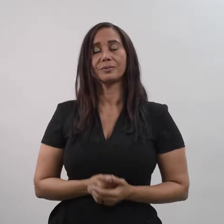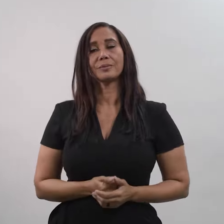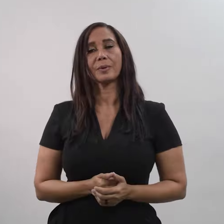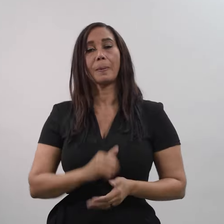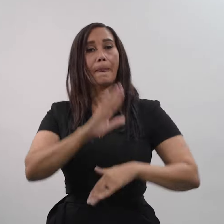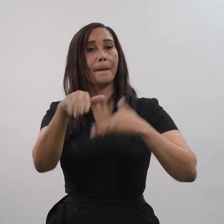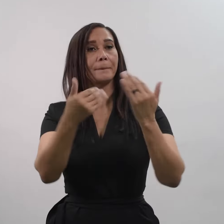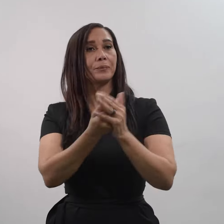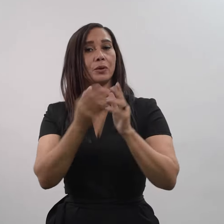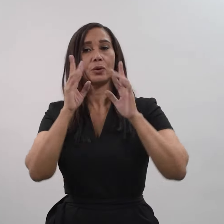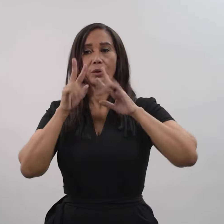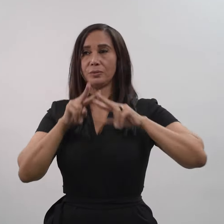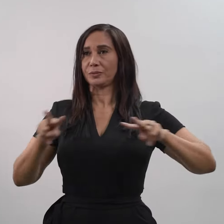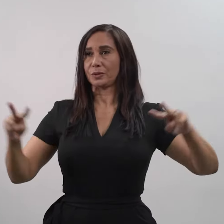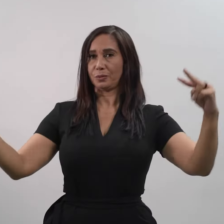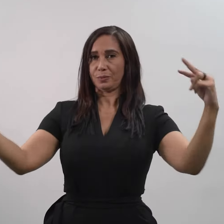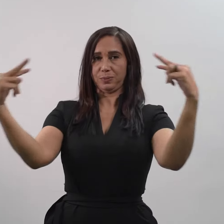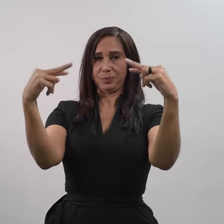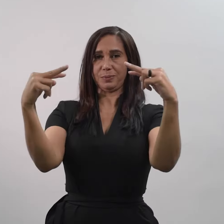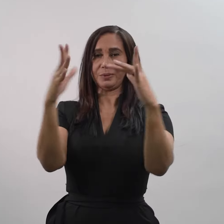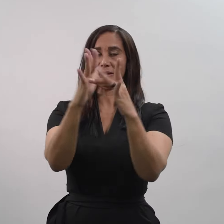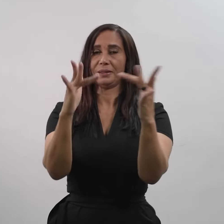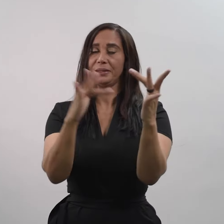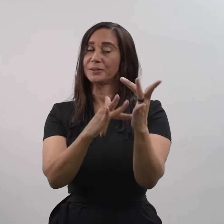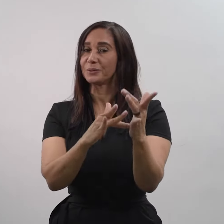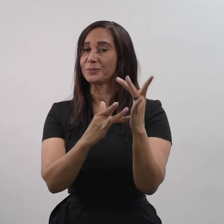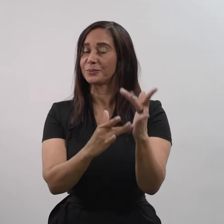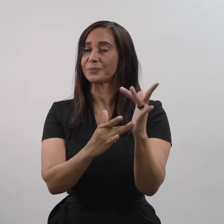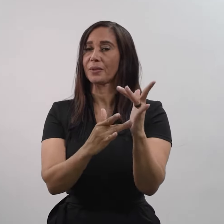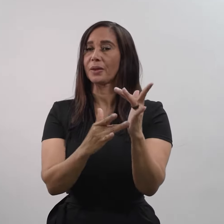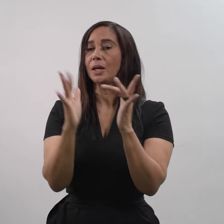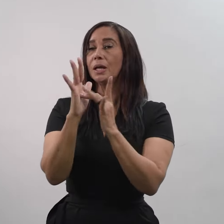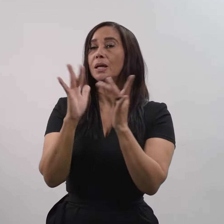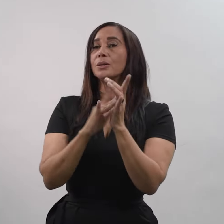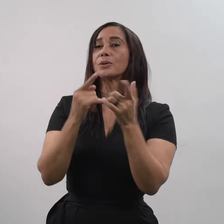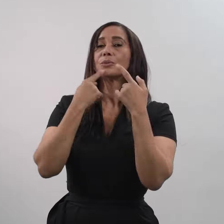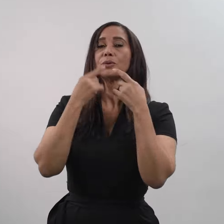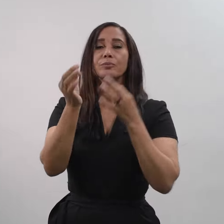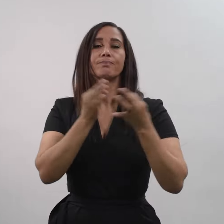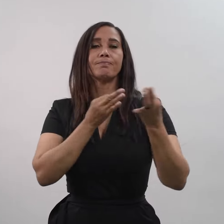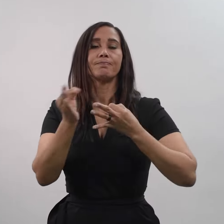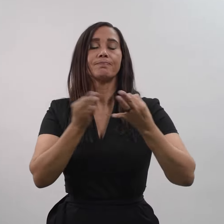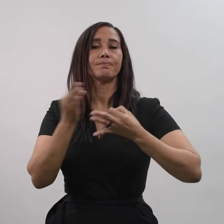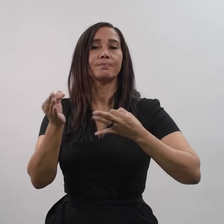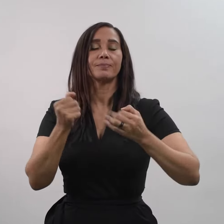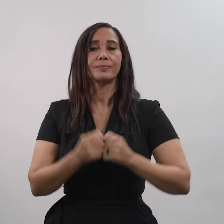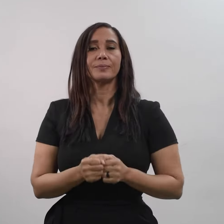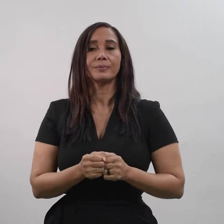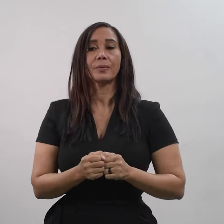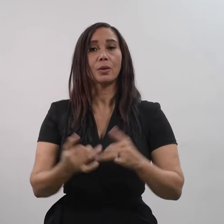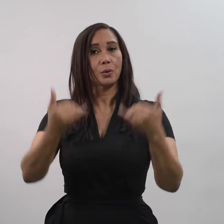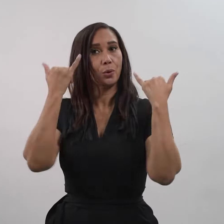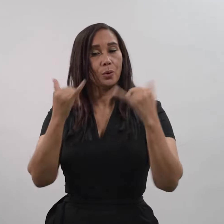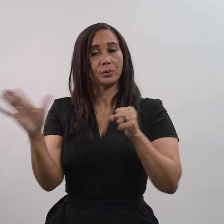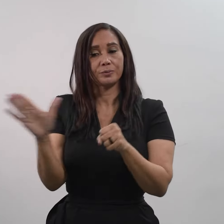la sinagoga tenía los ojos fijos en él, y él se puso a decirles: Hoy se cumple esta escritura